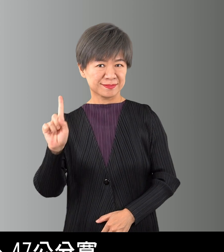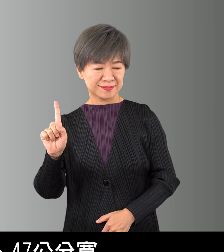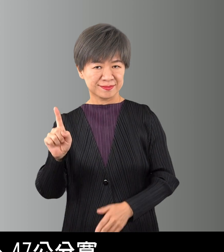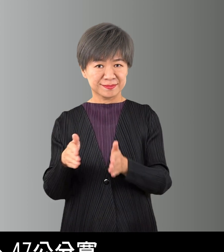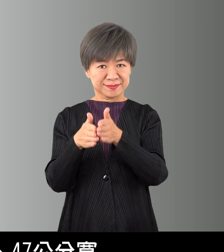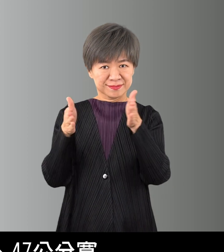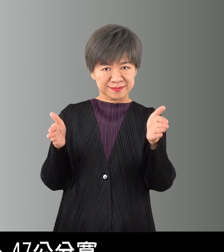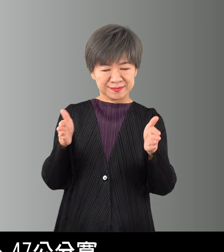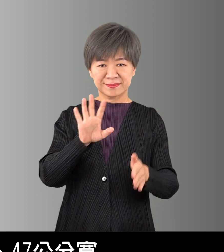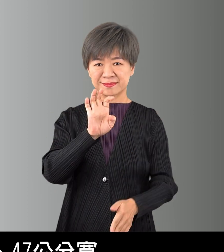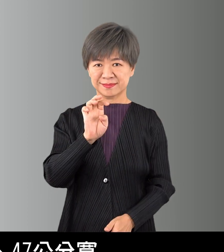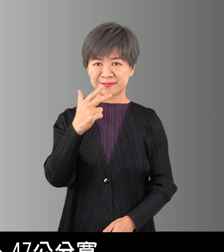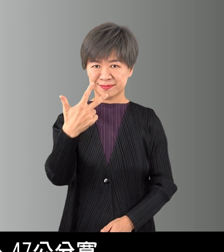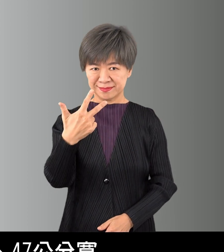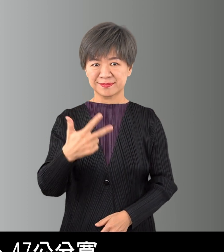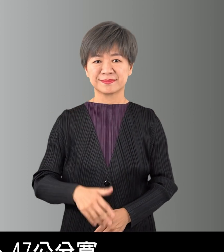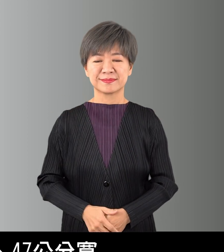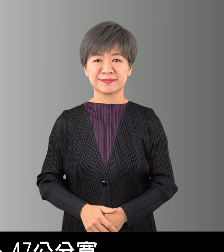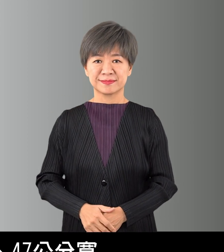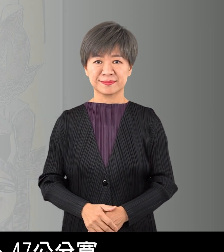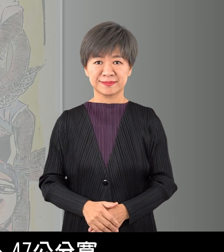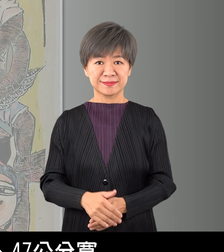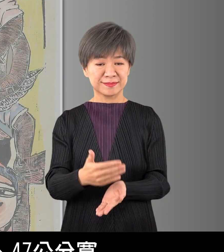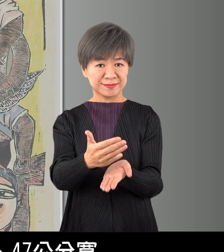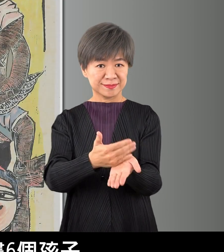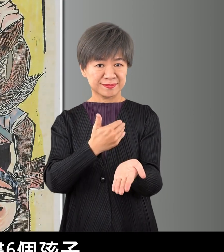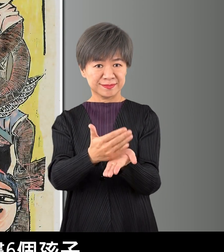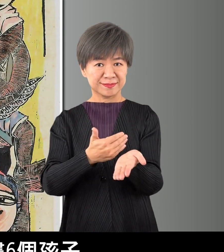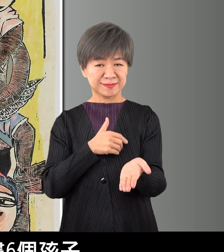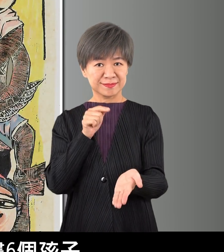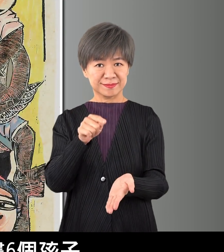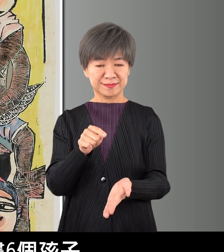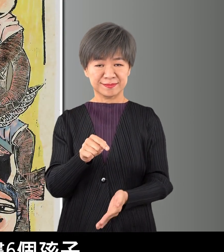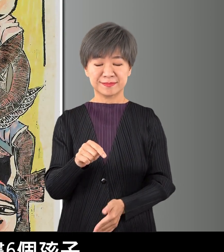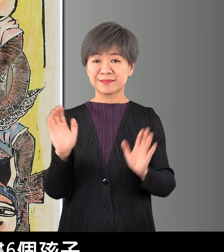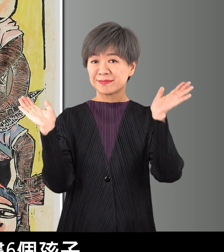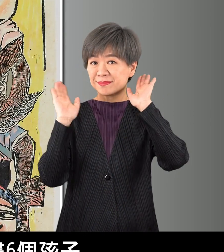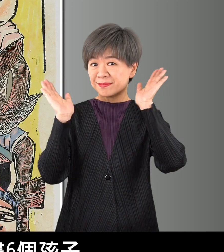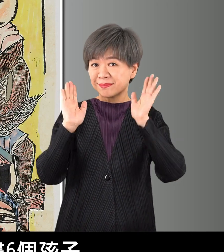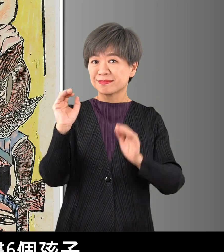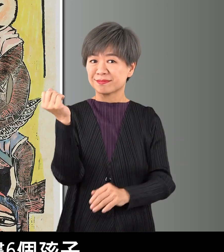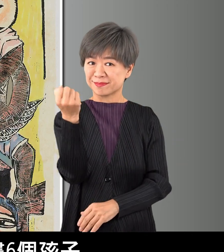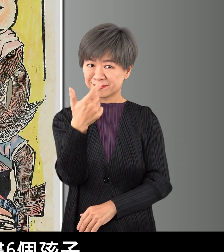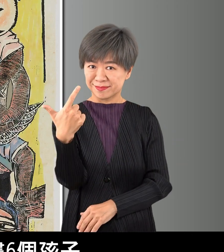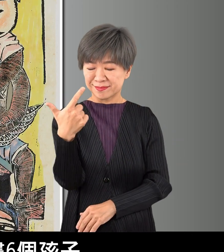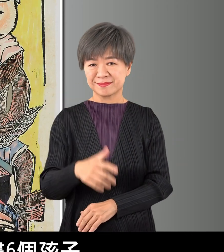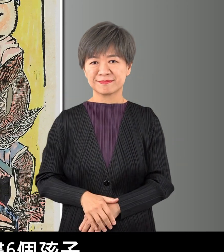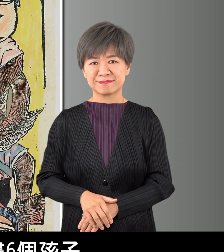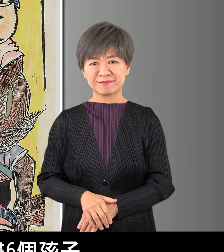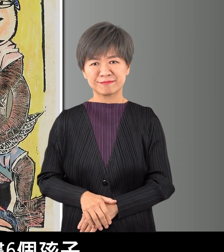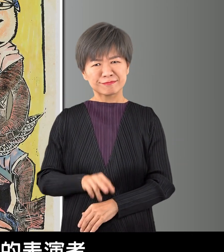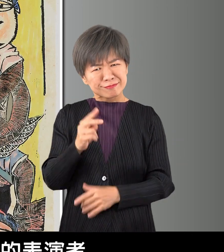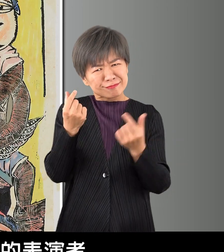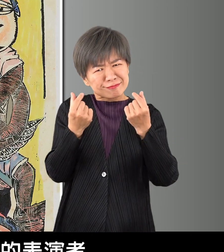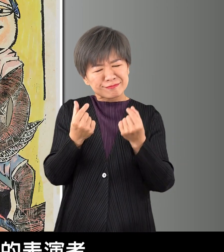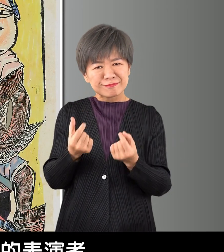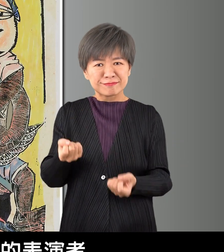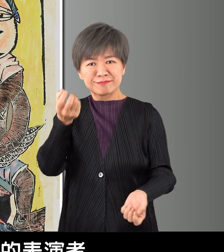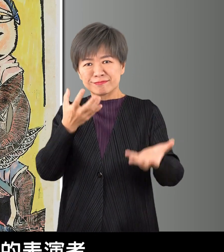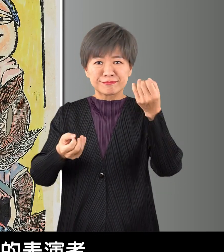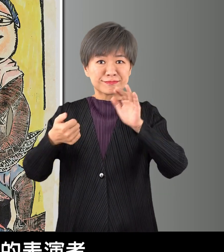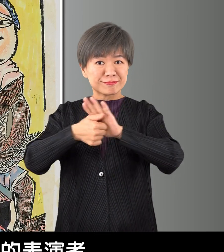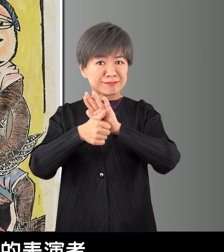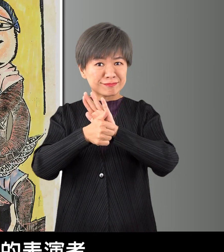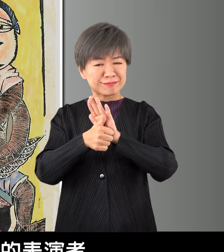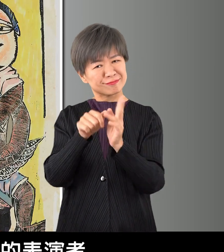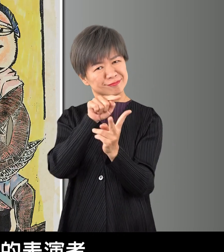96.1公分长，47公分宽。版画里刻画六个孩子，或像杂技团